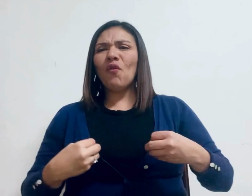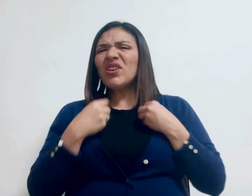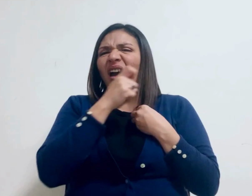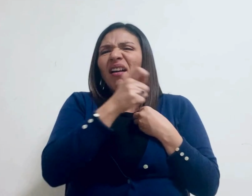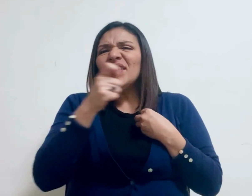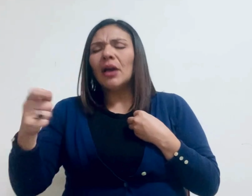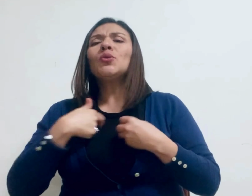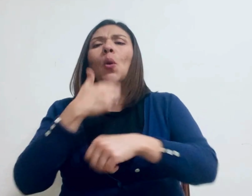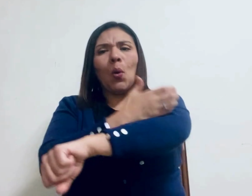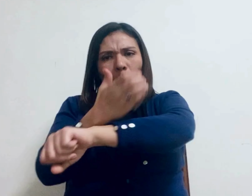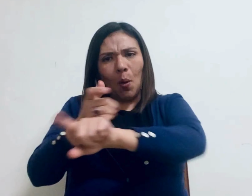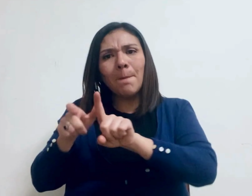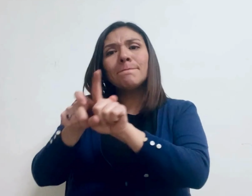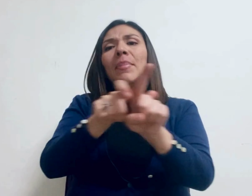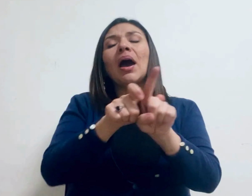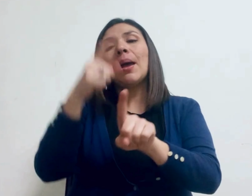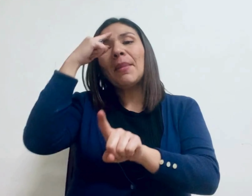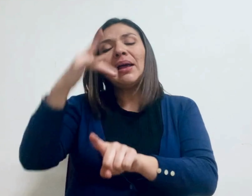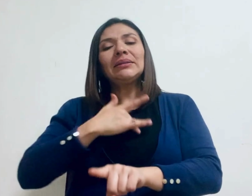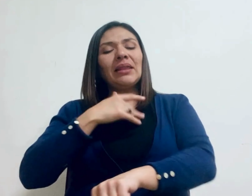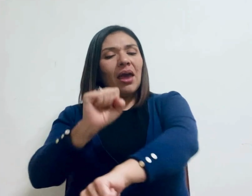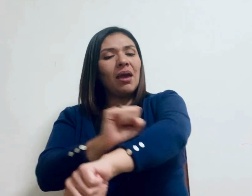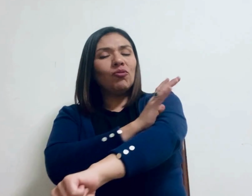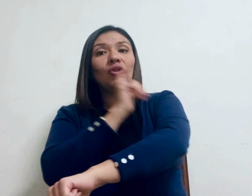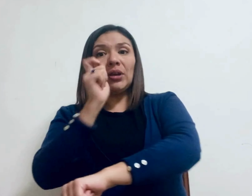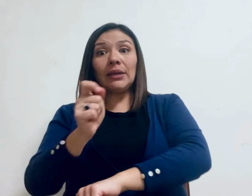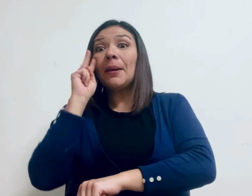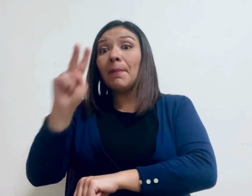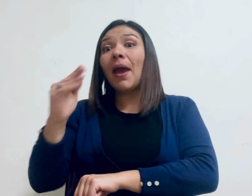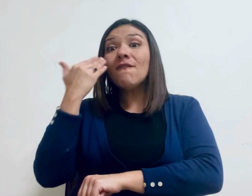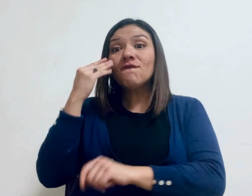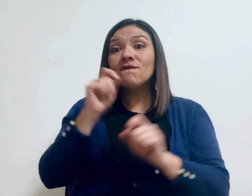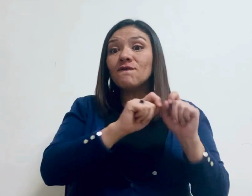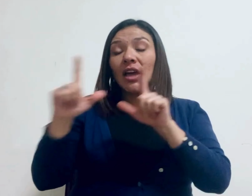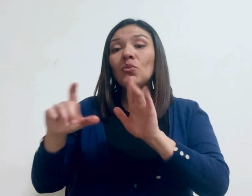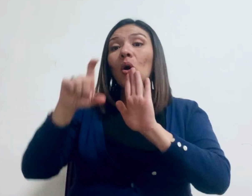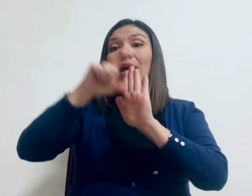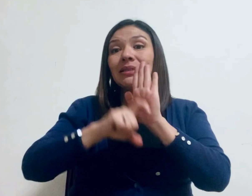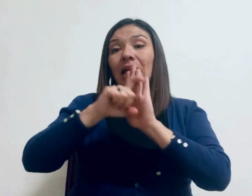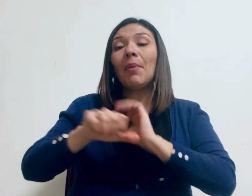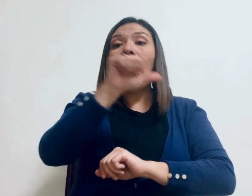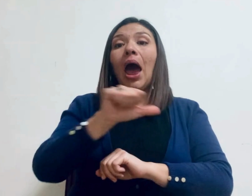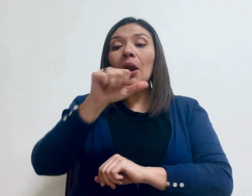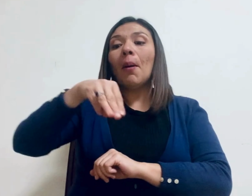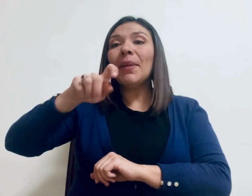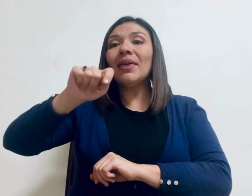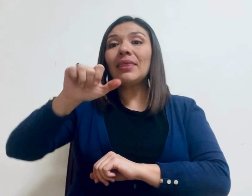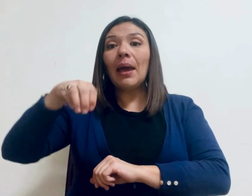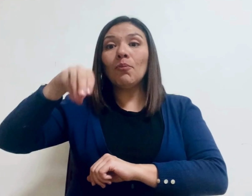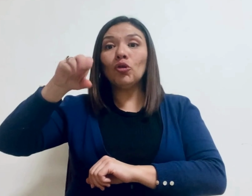que estás viviendo y acompañarte en el proceso de reconocer tus emociones. Nos encuentras en Facebook e Instagram como @metemoción